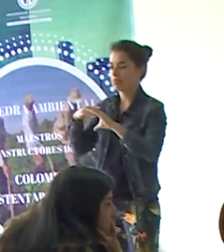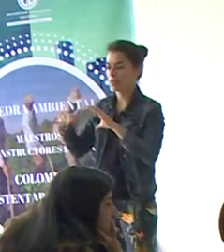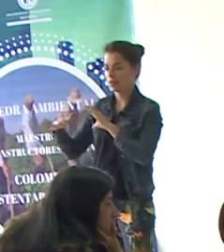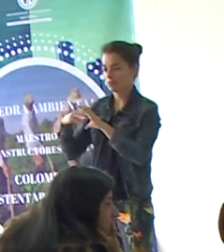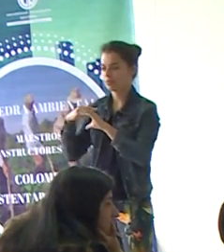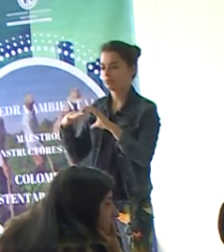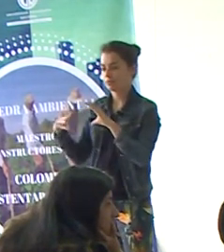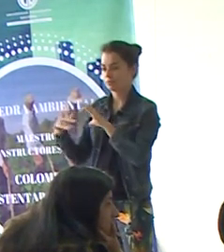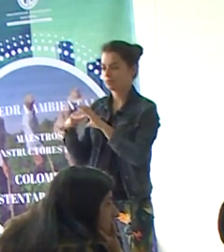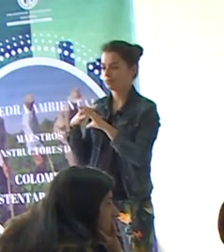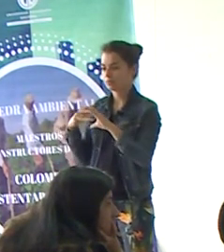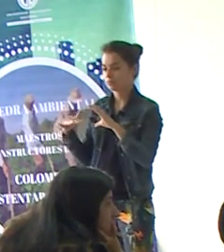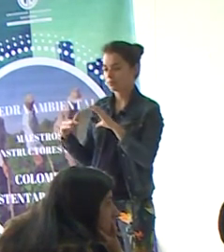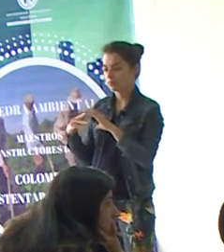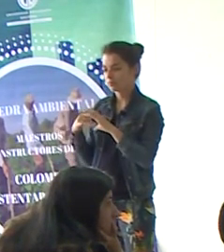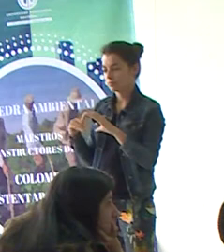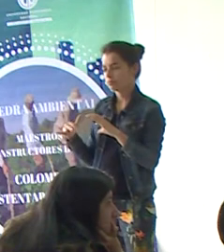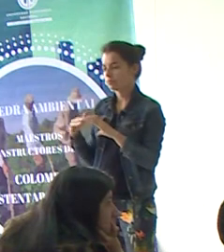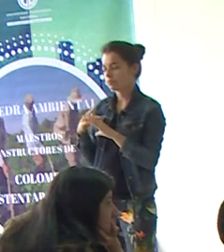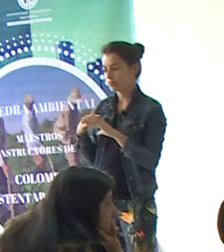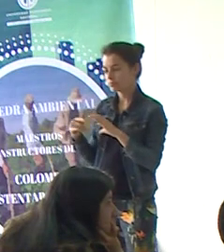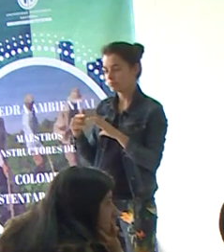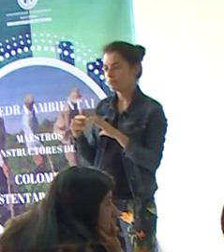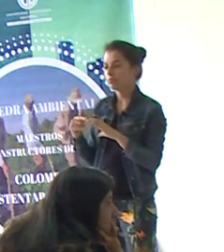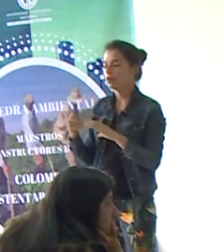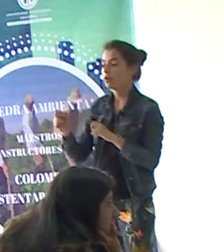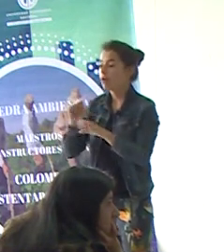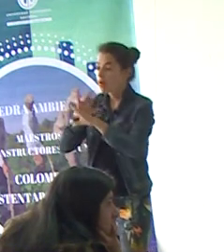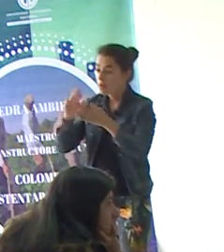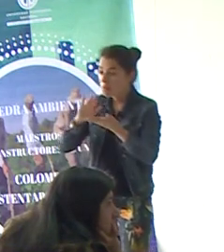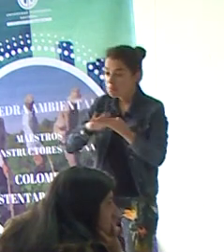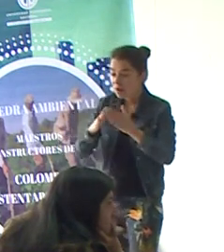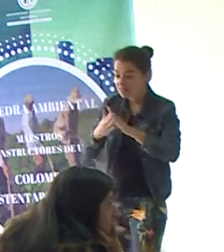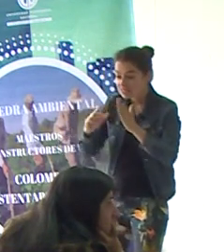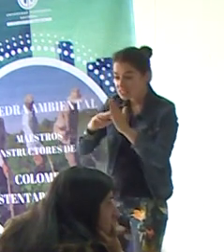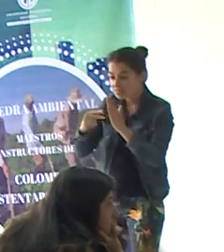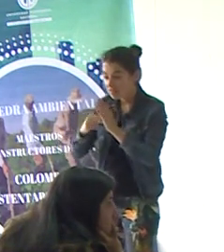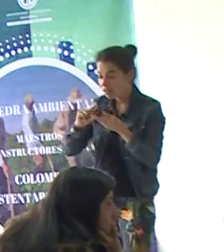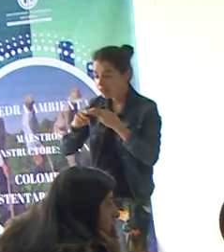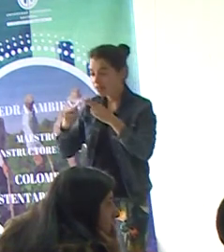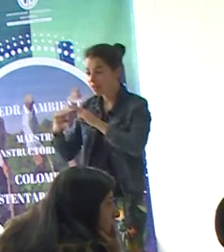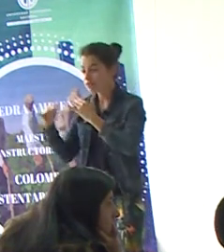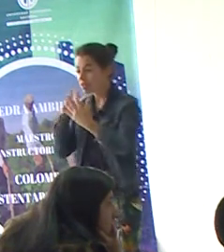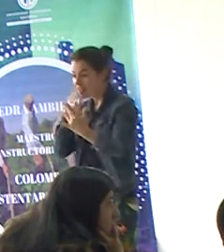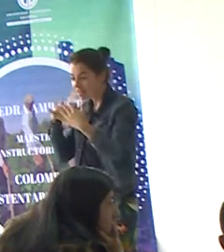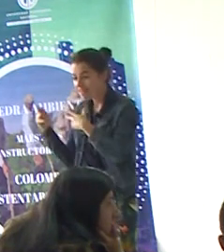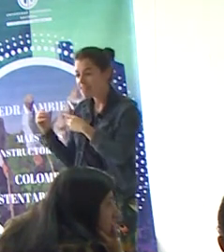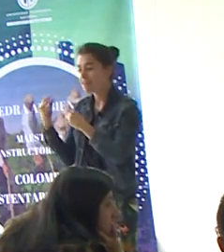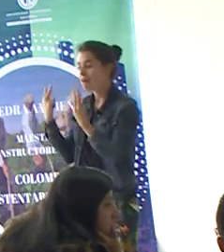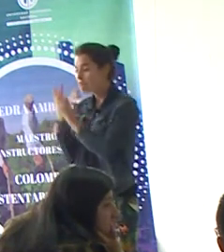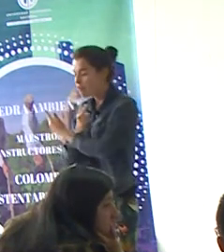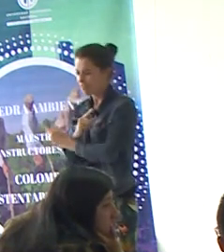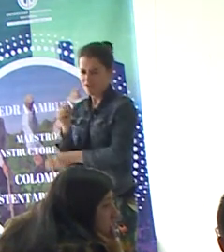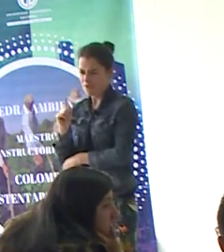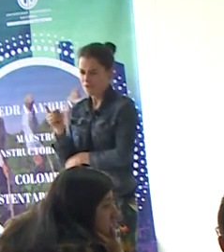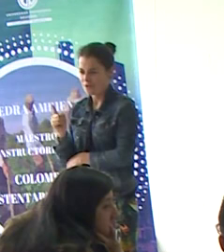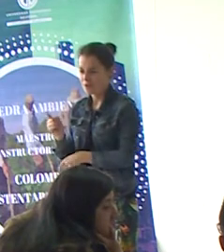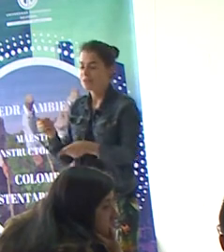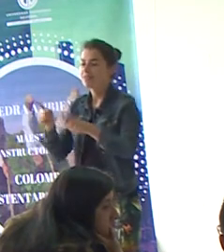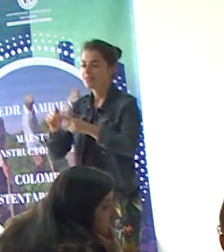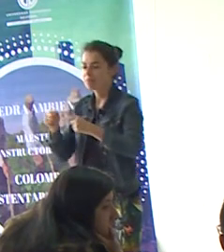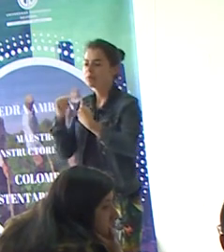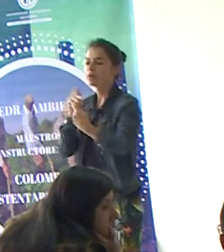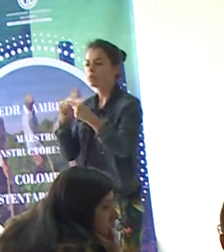el tema de la guerra no la guerra o la violencia o la no-violencia sino también todos estos conflictos que atraviesan los